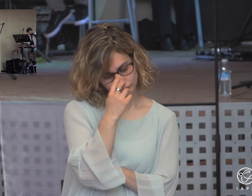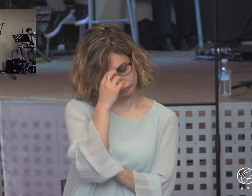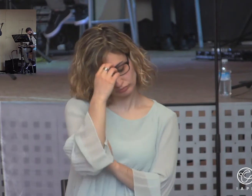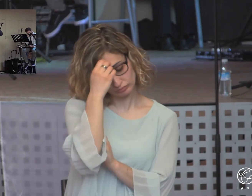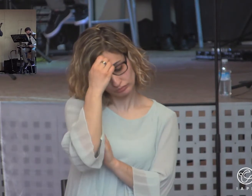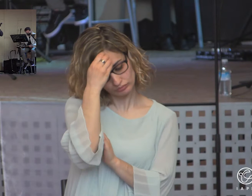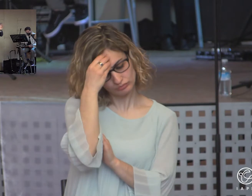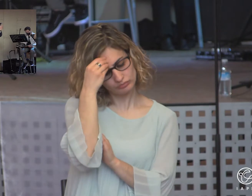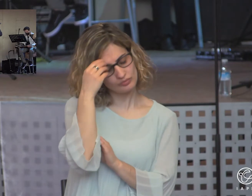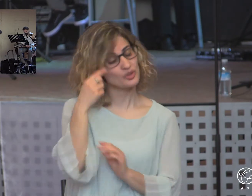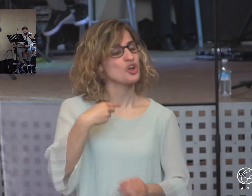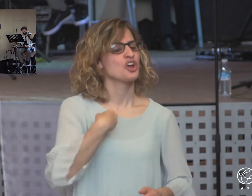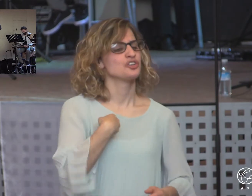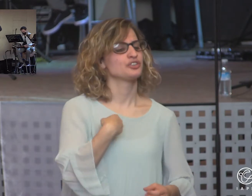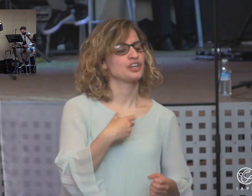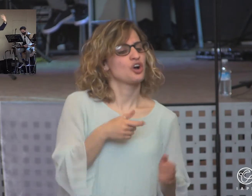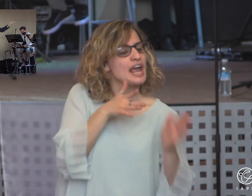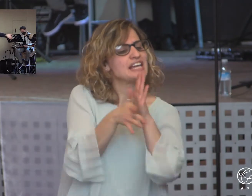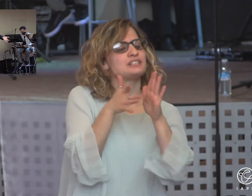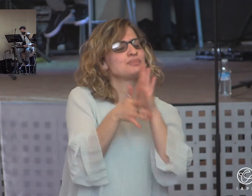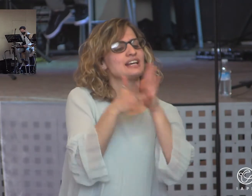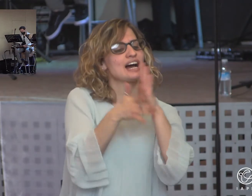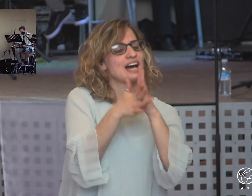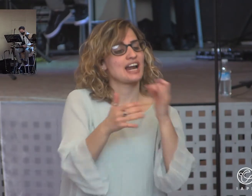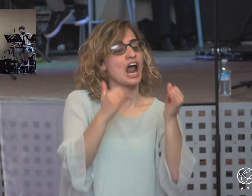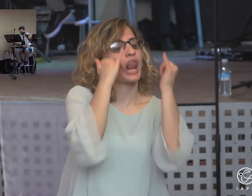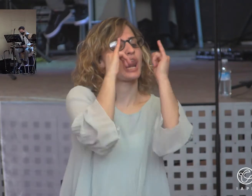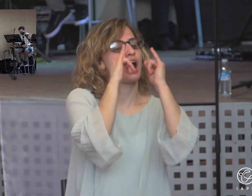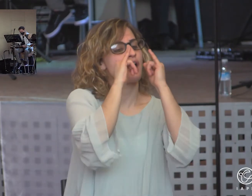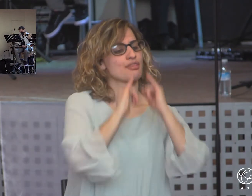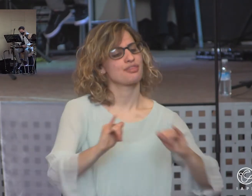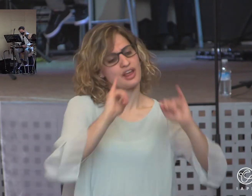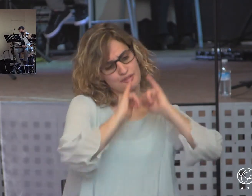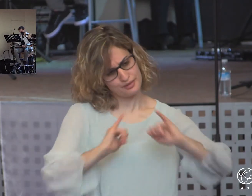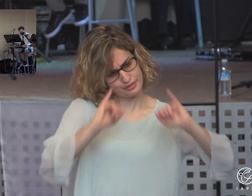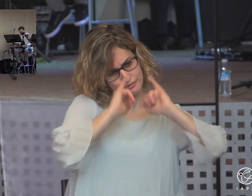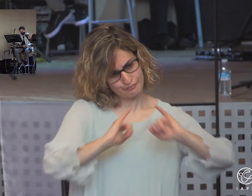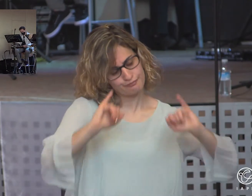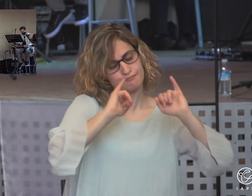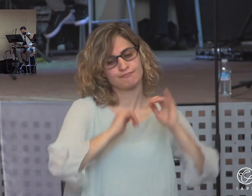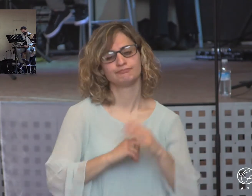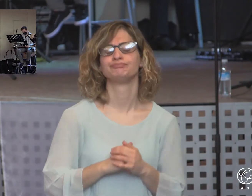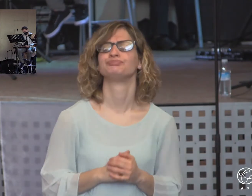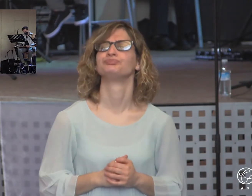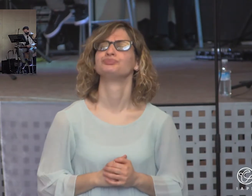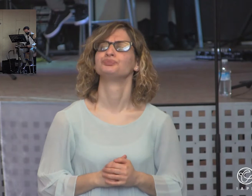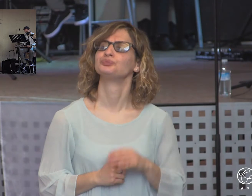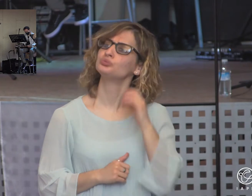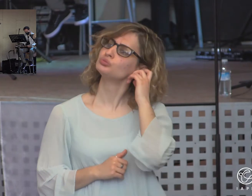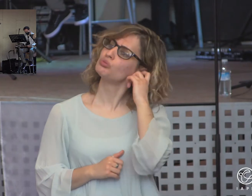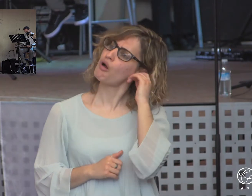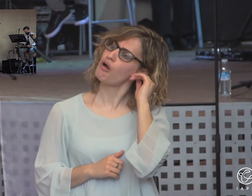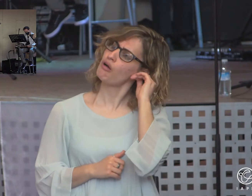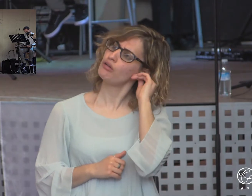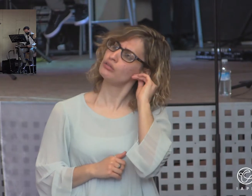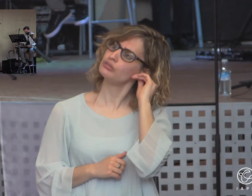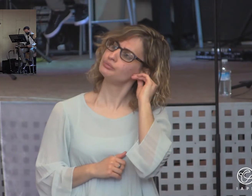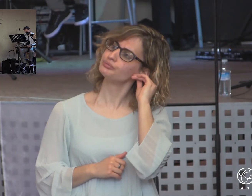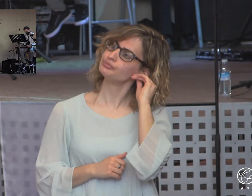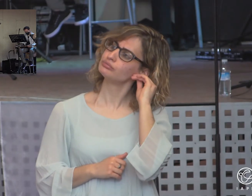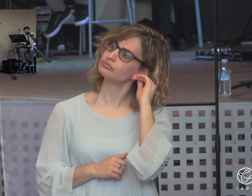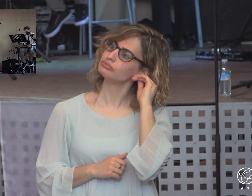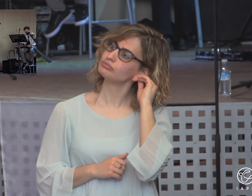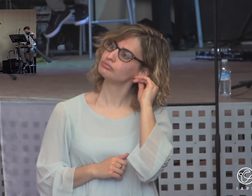la celebración, me da igual que esté en un sitio o que esté en otro. Bien, ¿qué saco